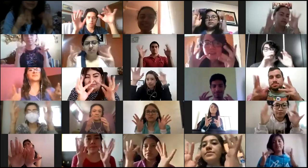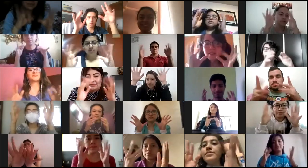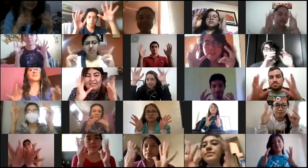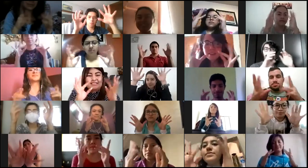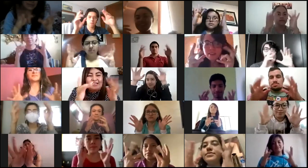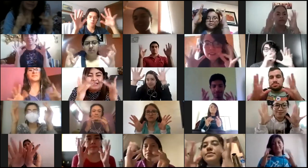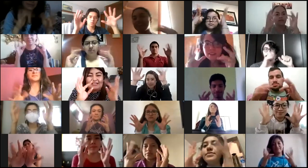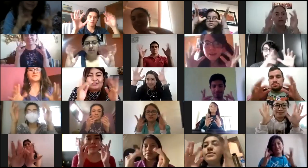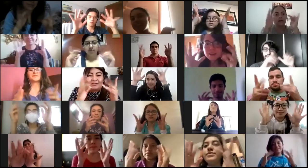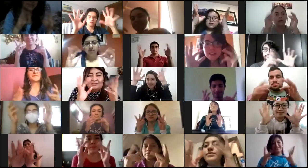¿Ya sienten calientes las manos?